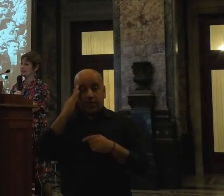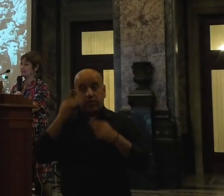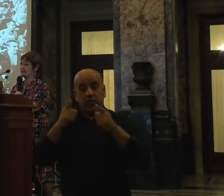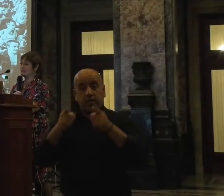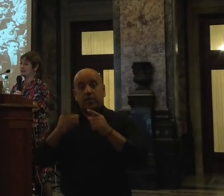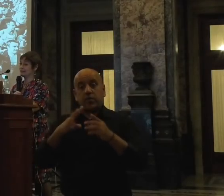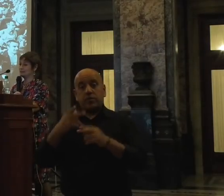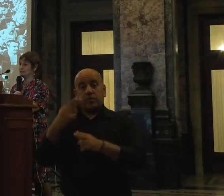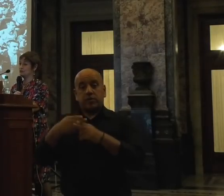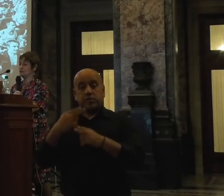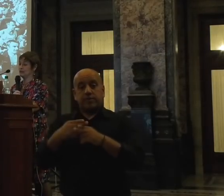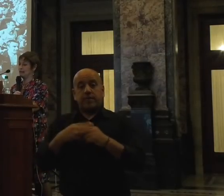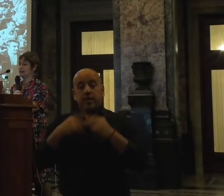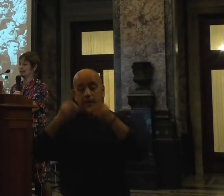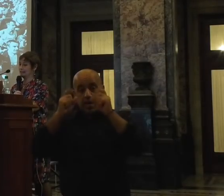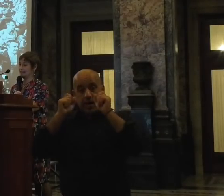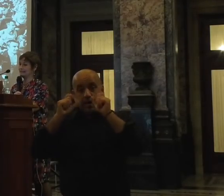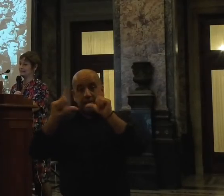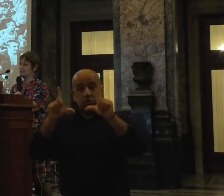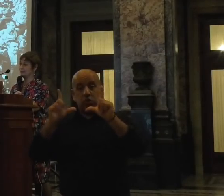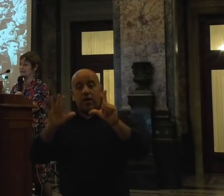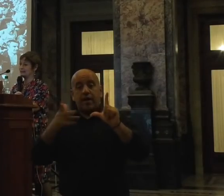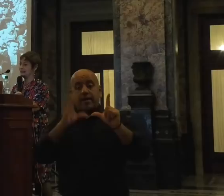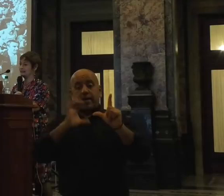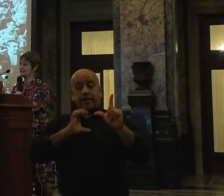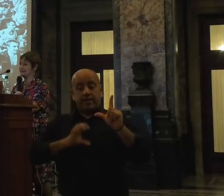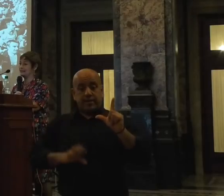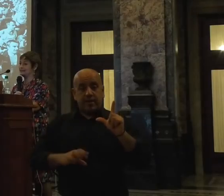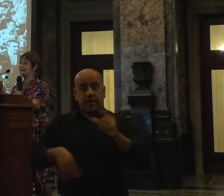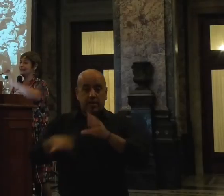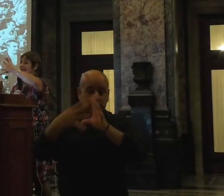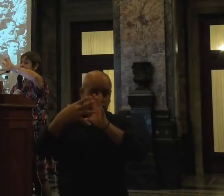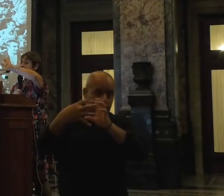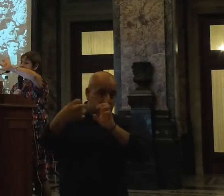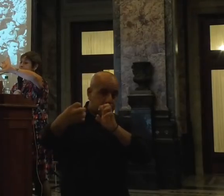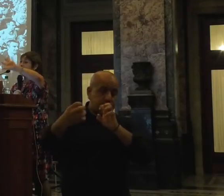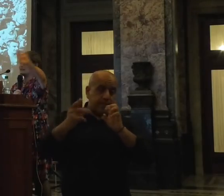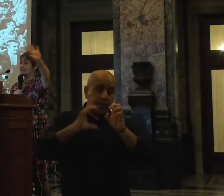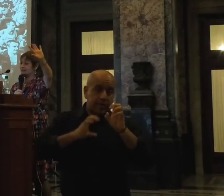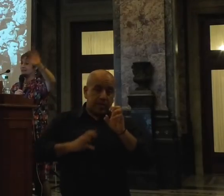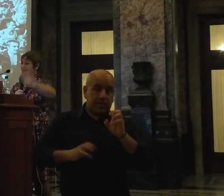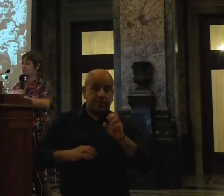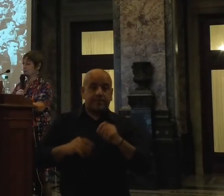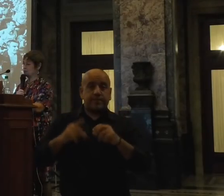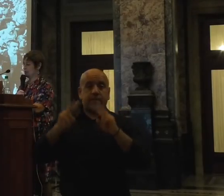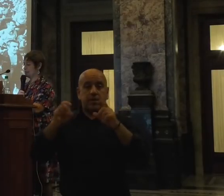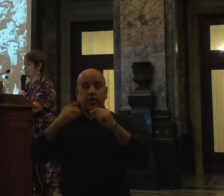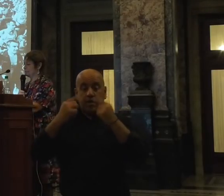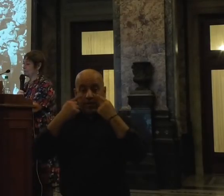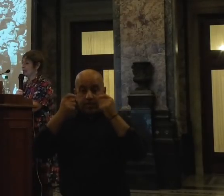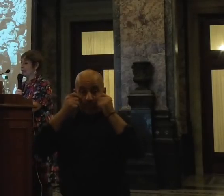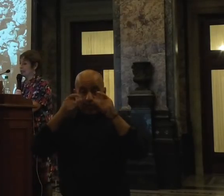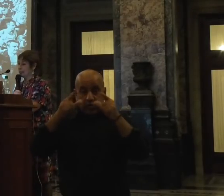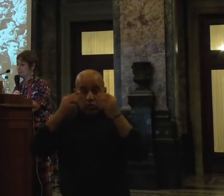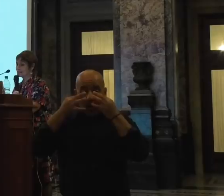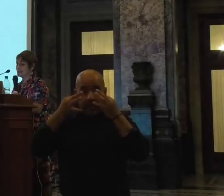que lo que se llama atención a características o basada en características se esparce a través del campo visual,